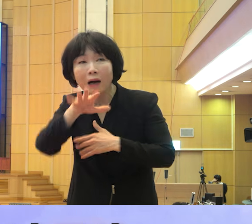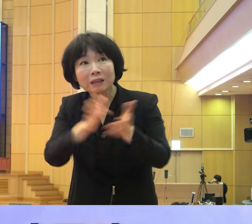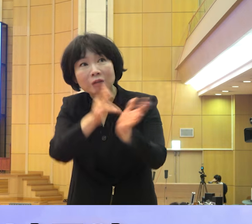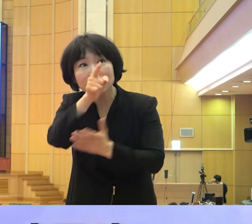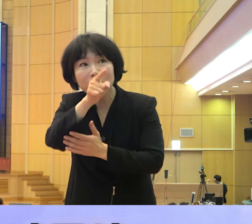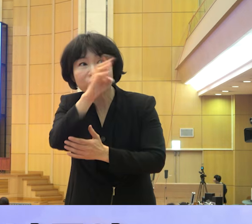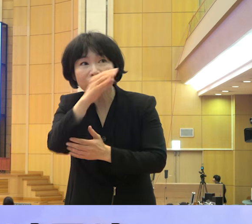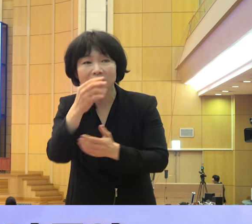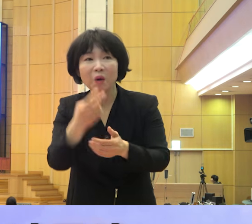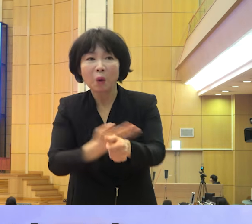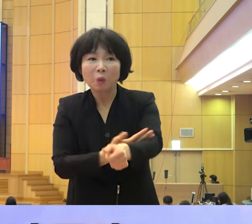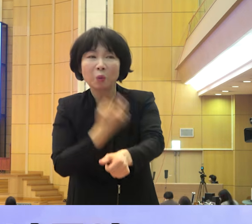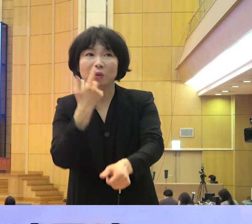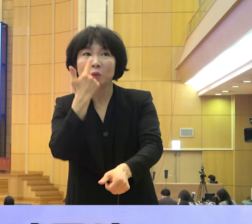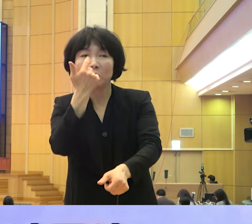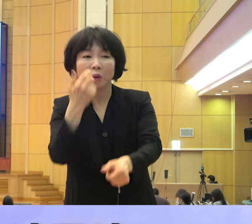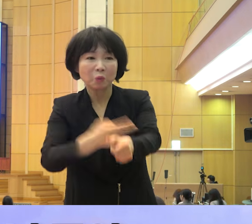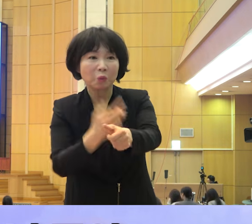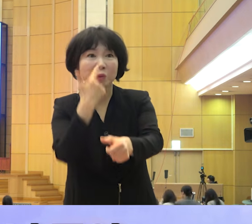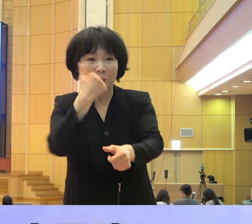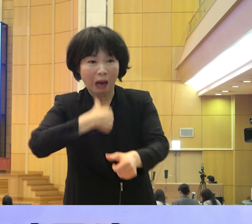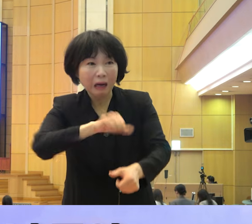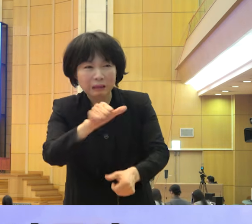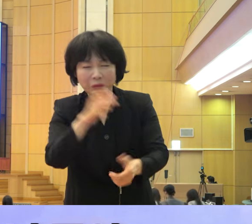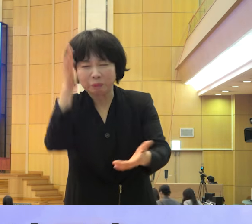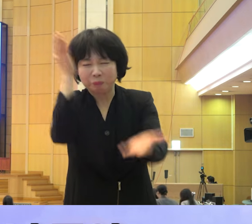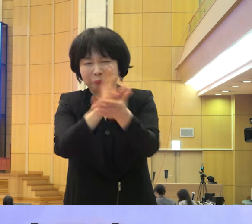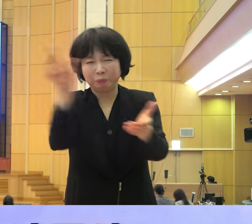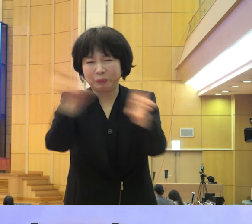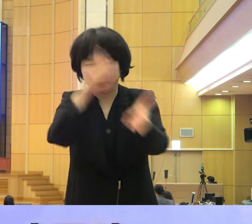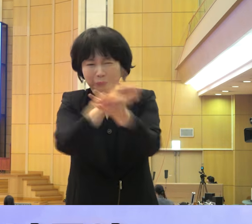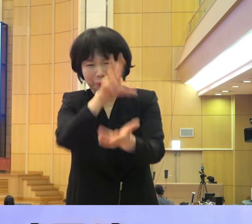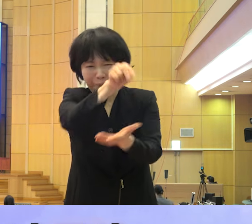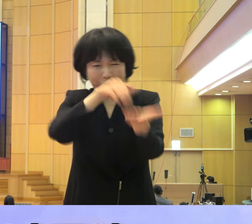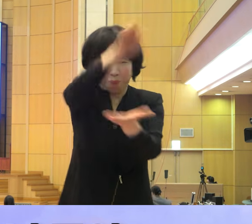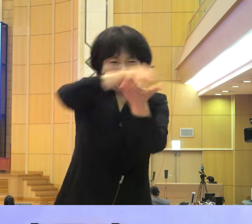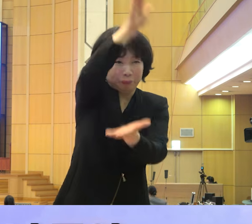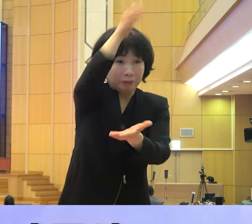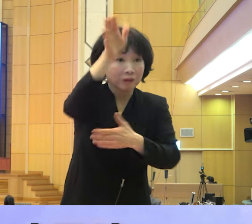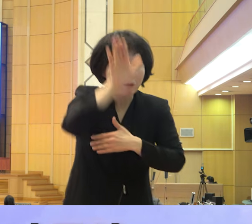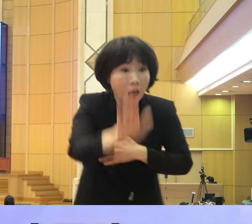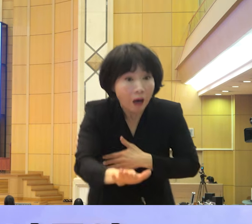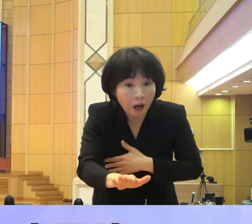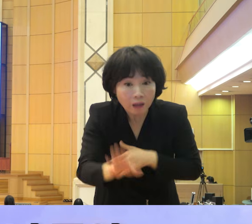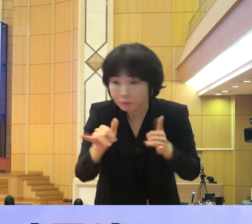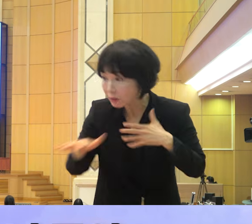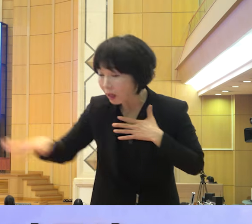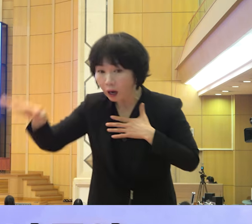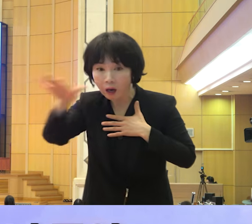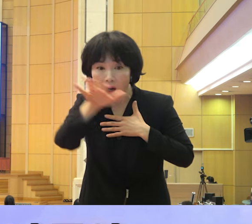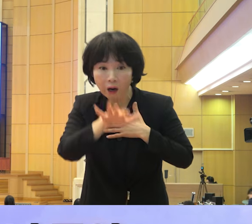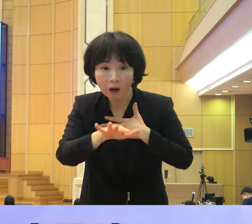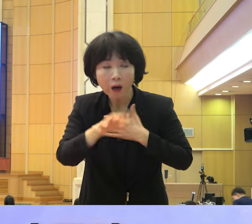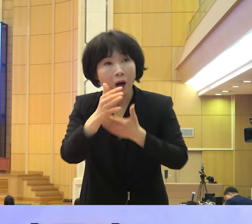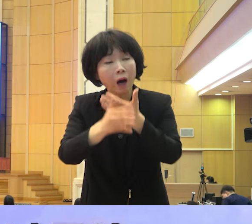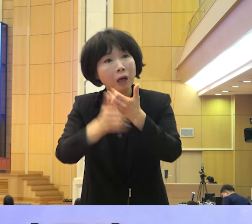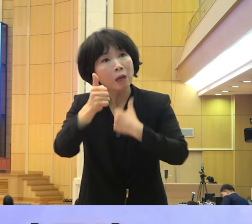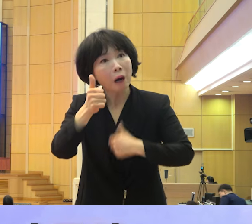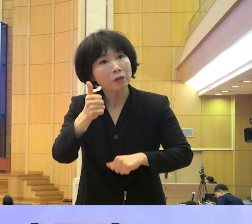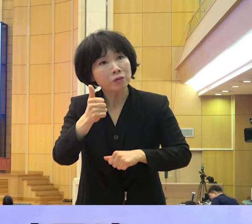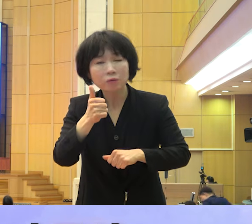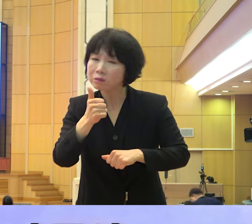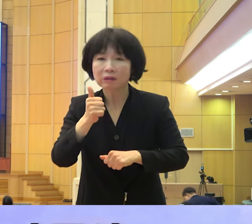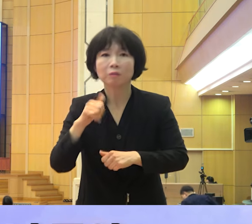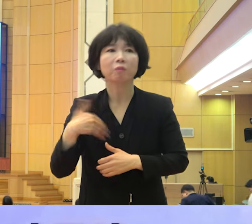해버렸지만, 예수님을 그렇게 열심히 믿는다고 하는 사람도 예수님을 그리스도라고 믿는 게 아니라 하나님의 아들로 믿는 게 아니라